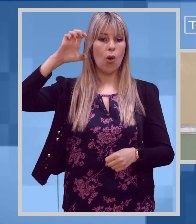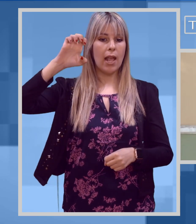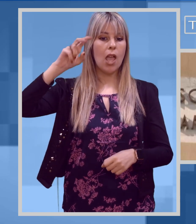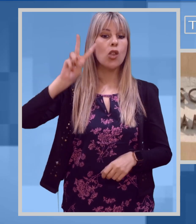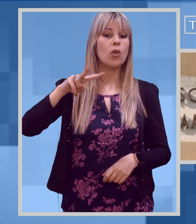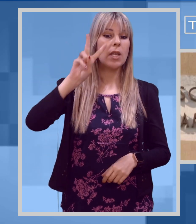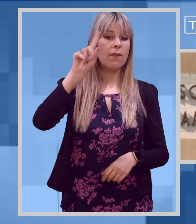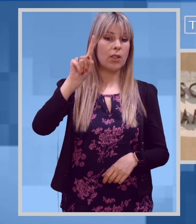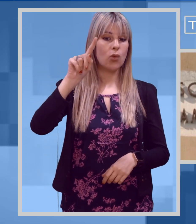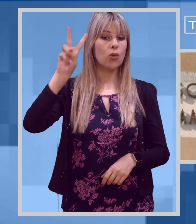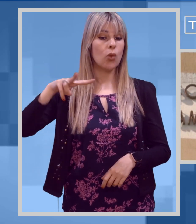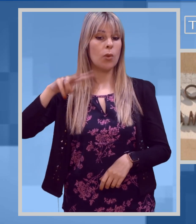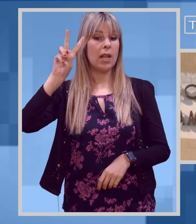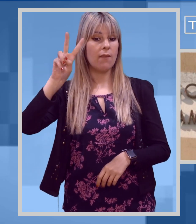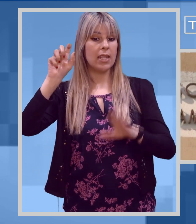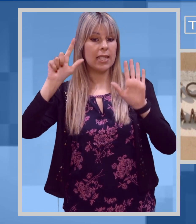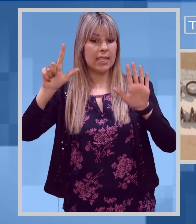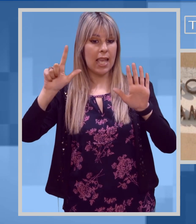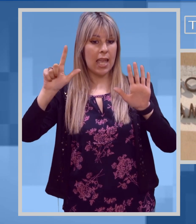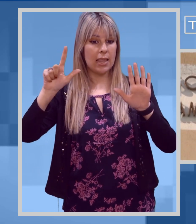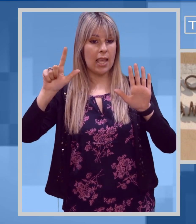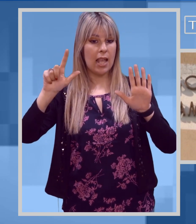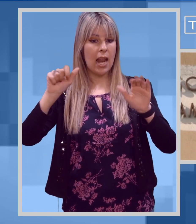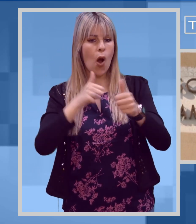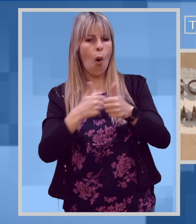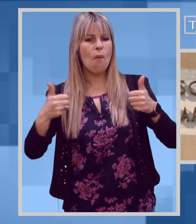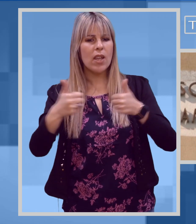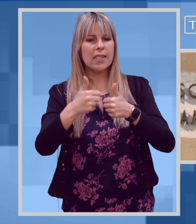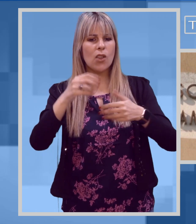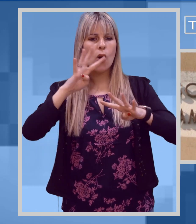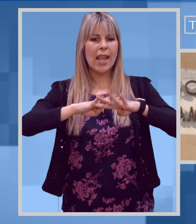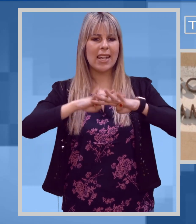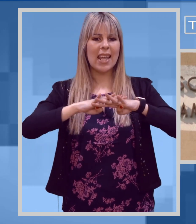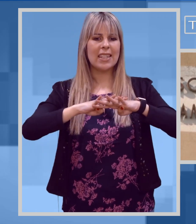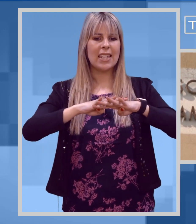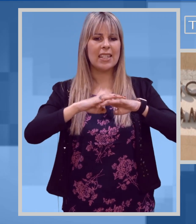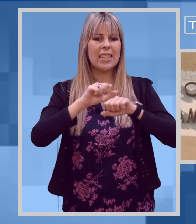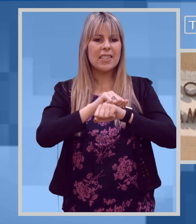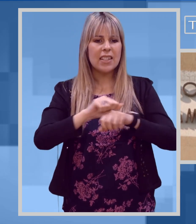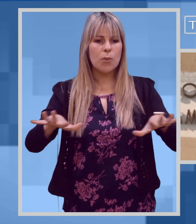2021-2027. La conversione della rete di distribuzione di Pesaria,